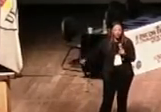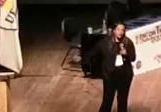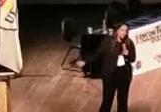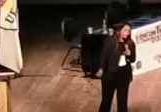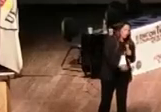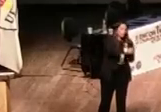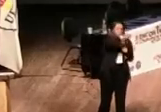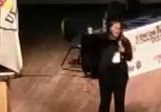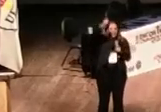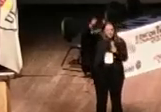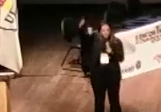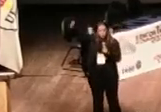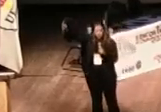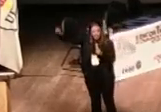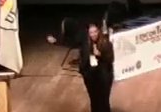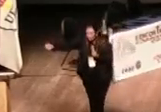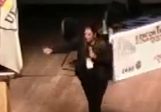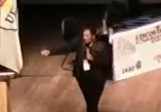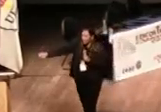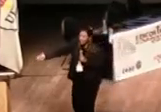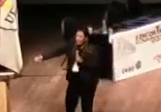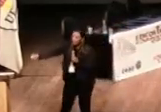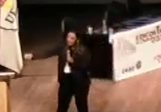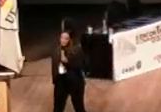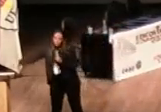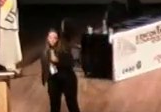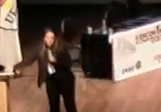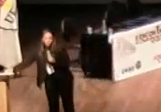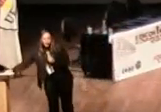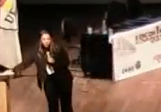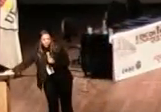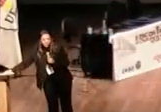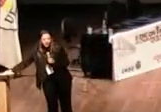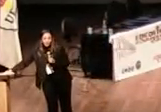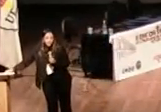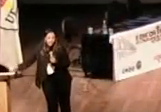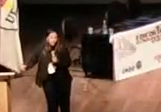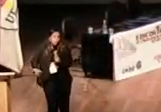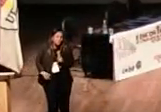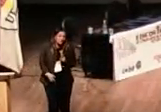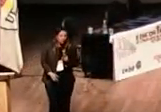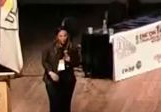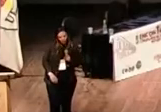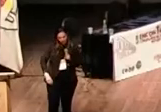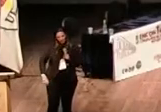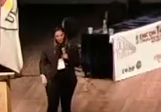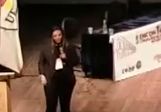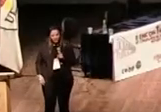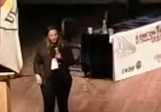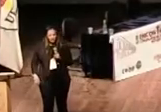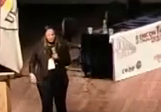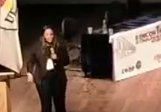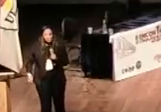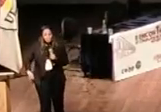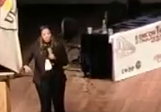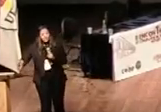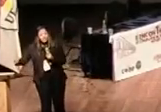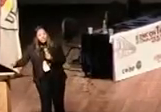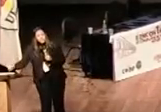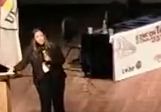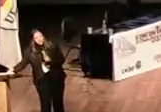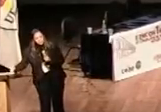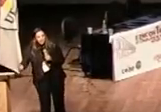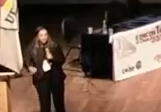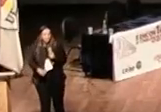e quando esse foram Traz a sua pauta Ela traz uma pauta que na exclusiva Nossa Ela traz uma